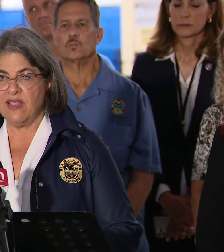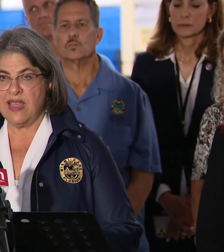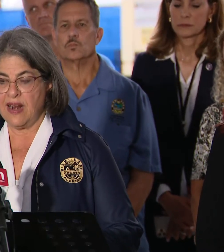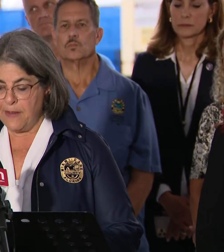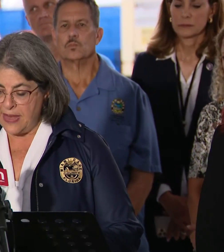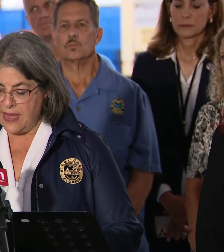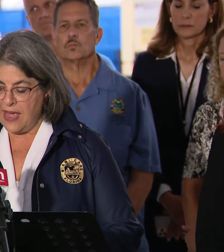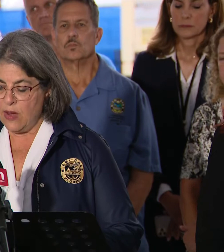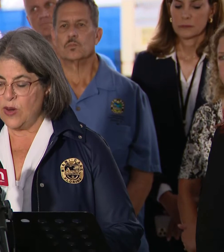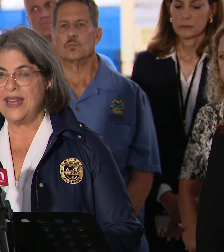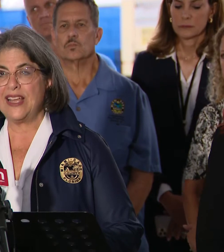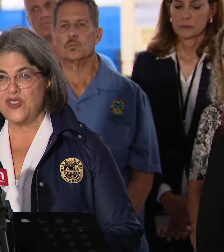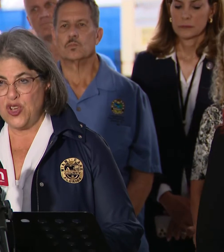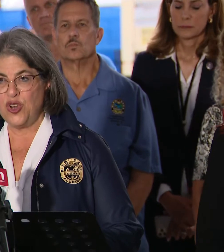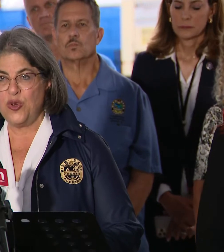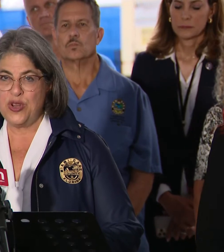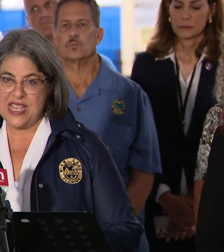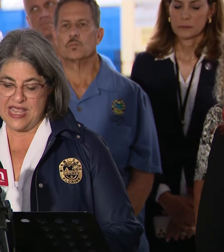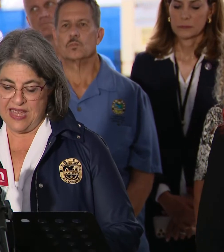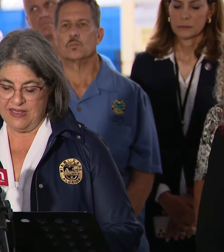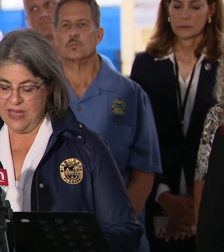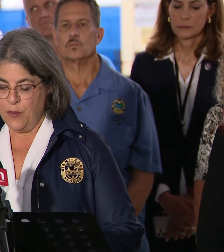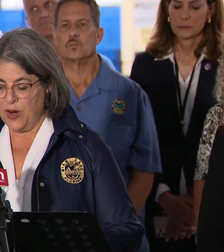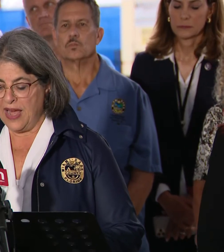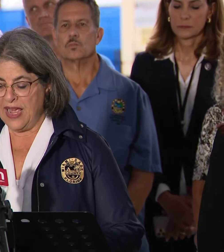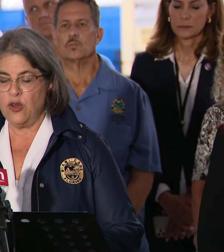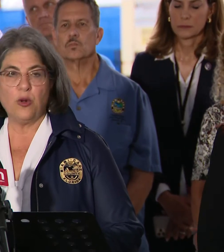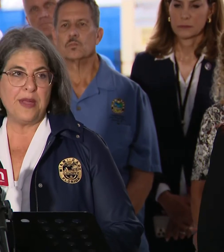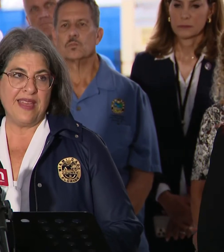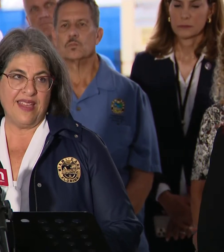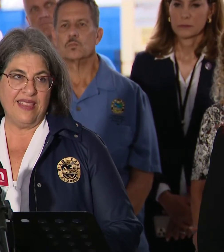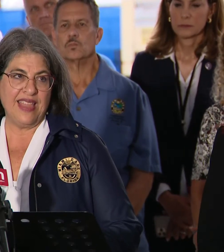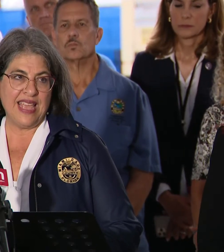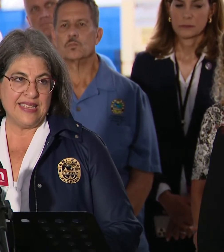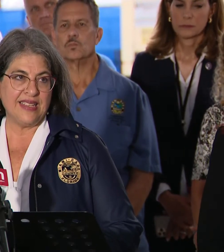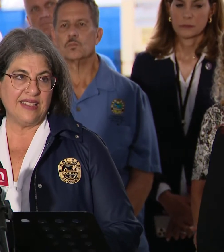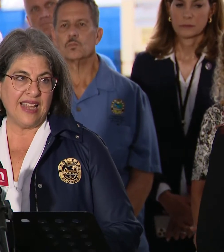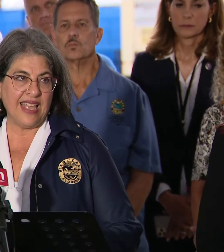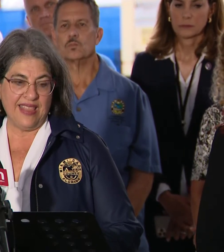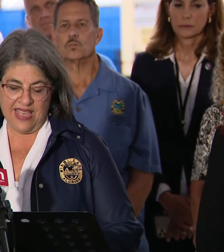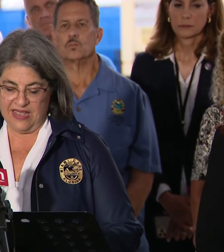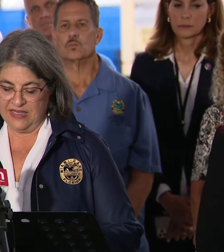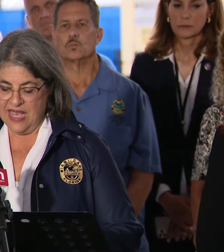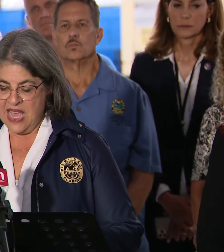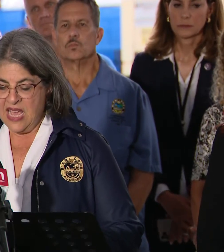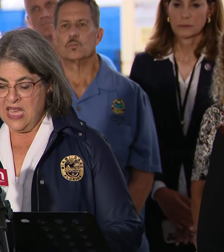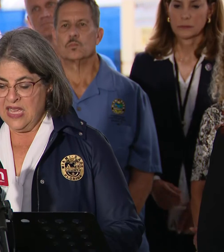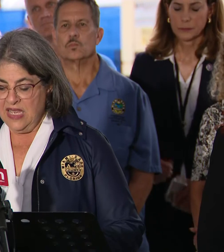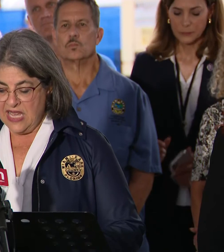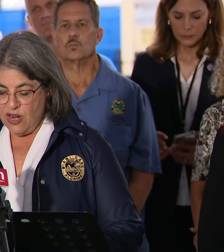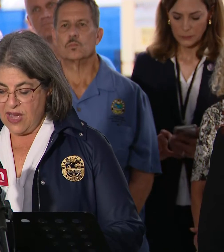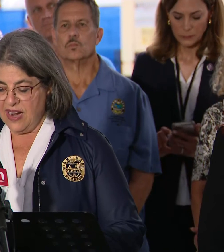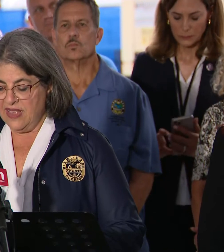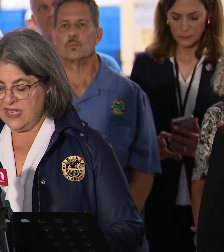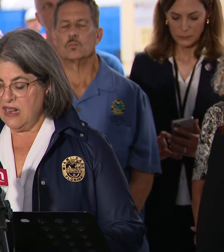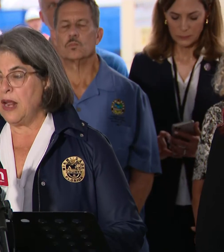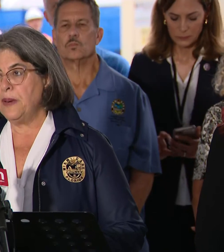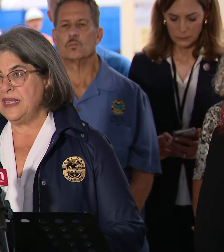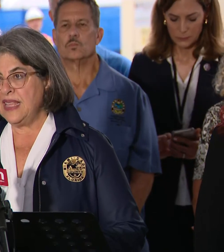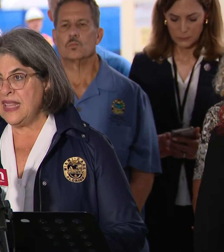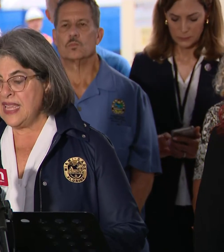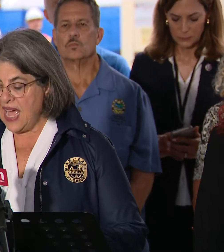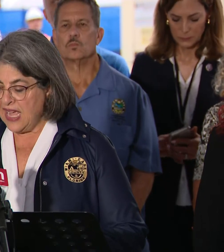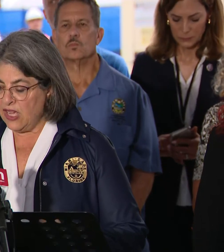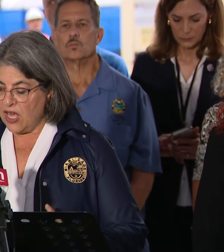somos verdaderamente una nación unida por la enormidad de esta tragedia. Quiero agradecer